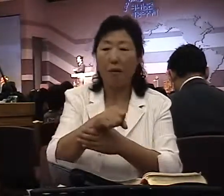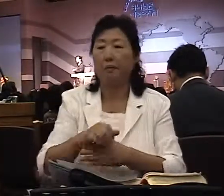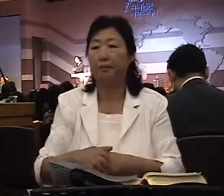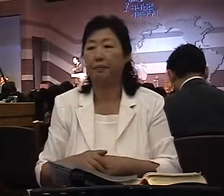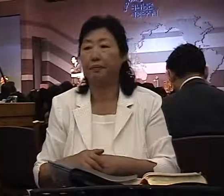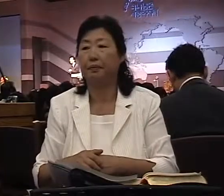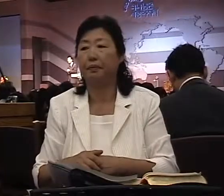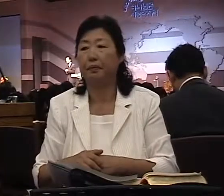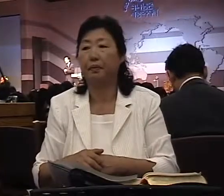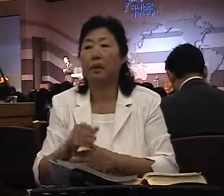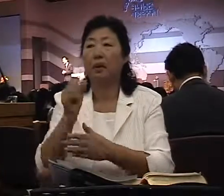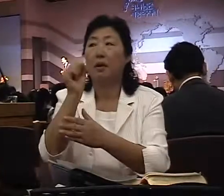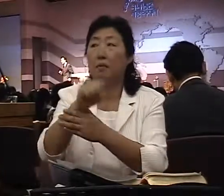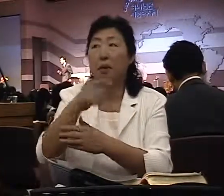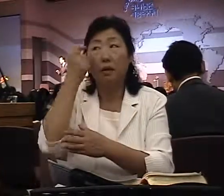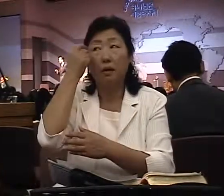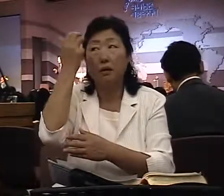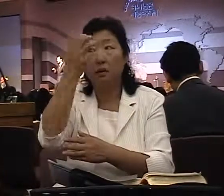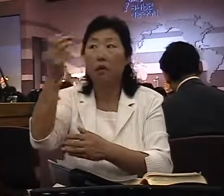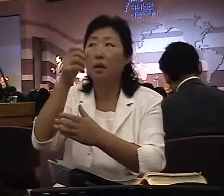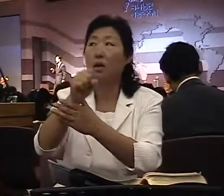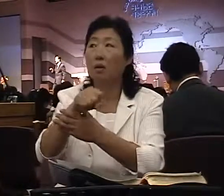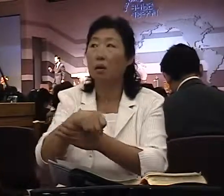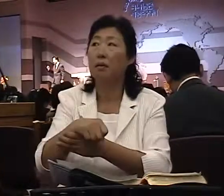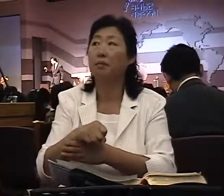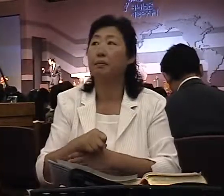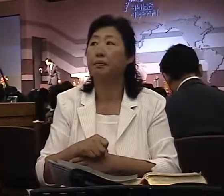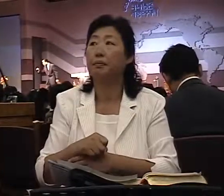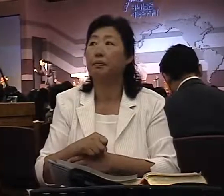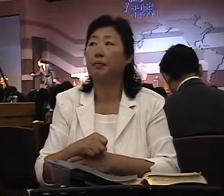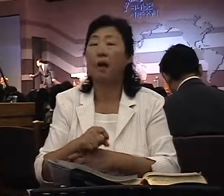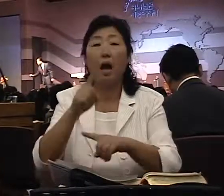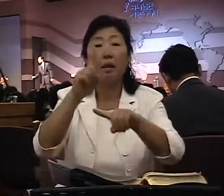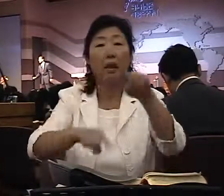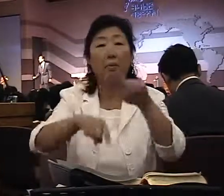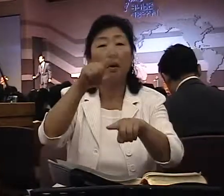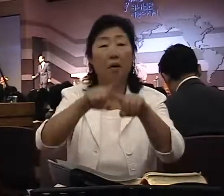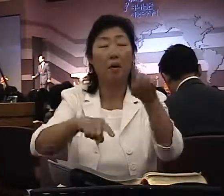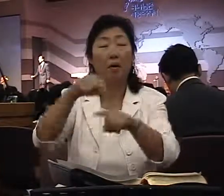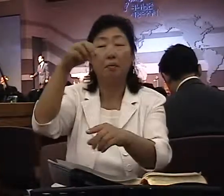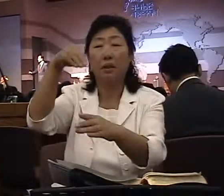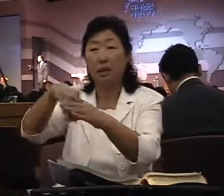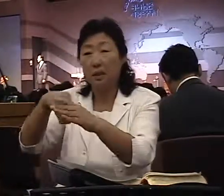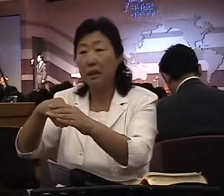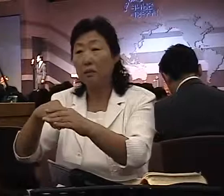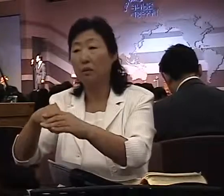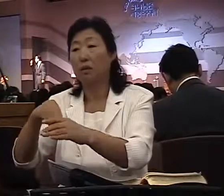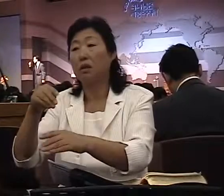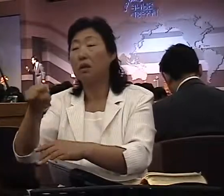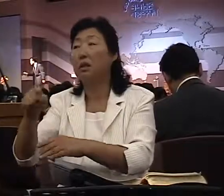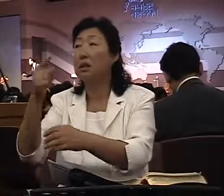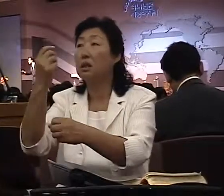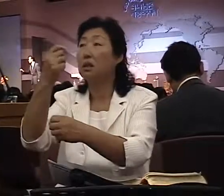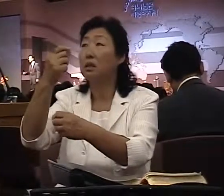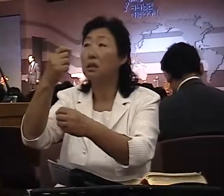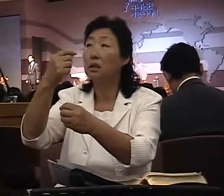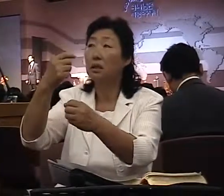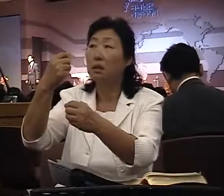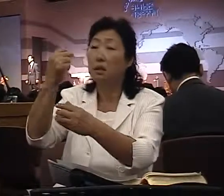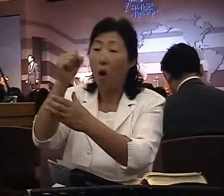여러분 열매입니다. 열매가 뭐죠? 나무가 심기워지면은 그 열매는 반드시 보입니다.